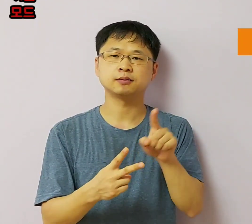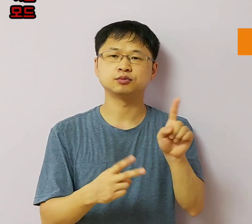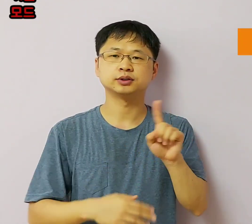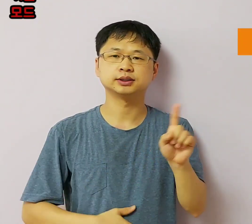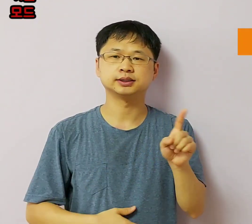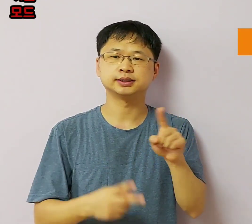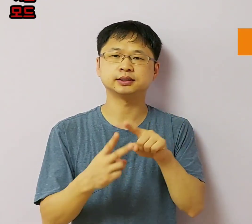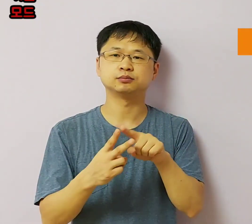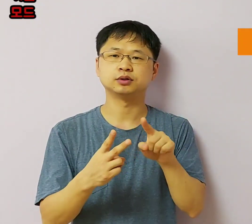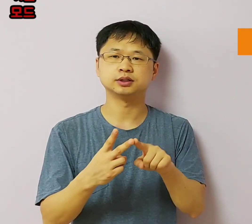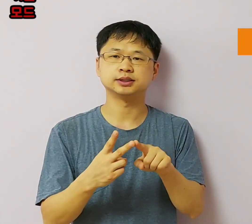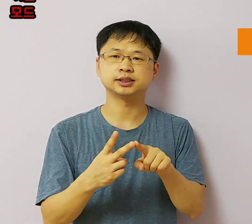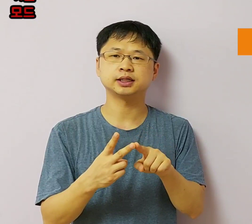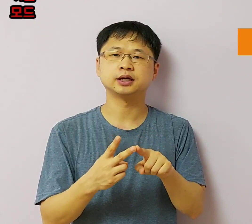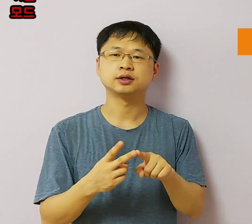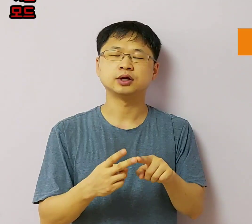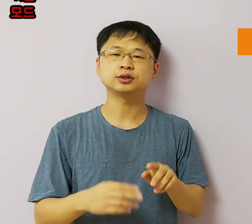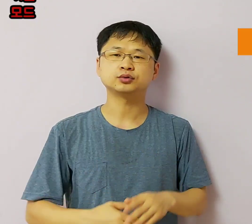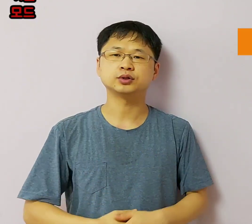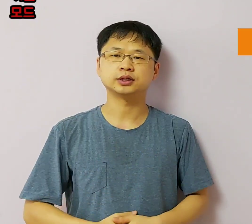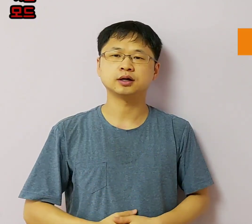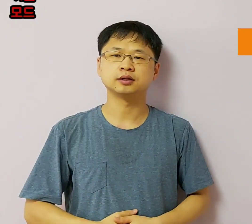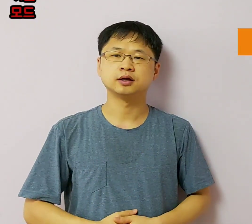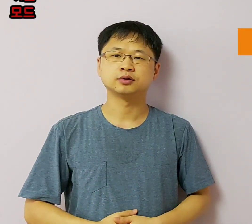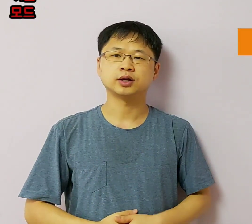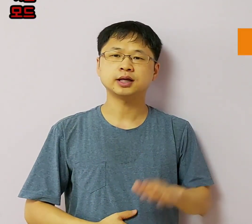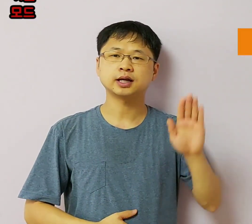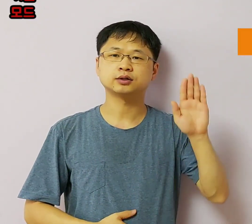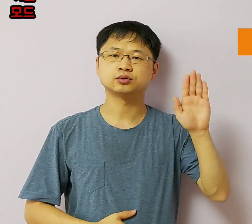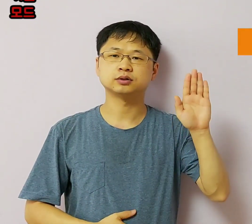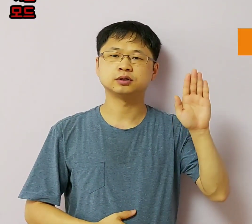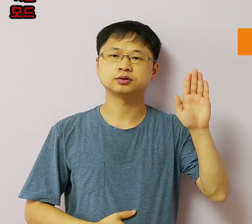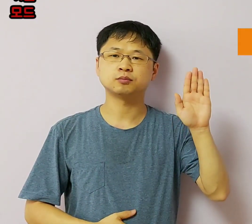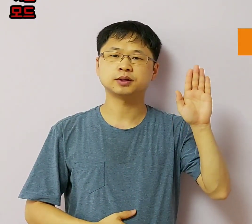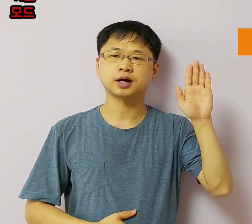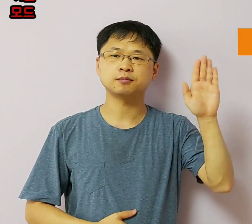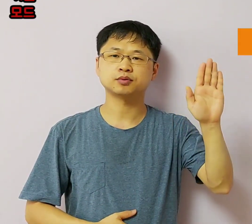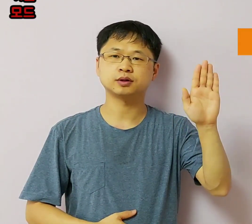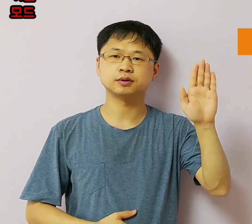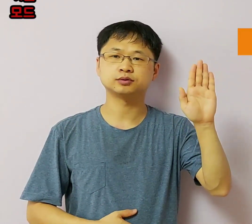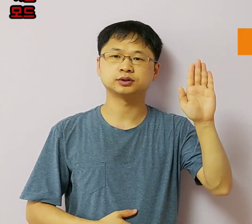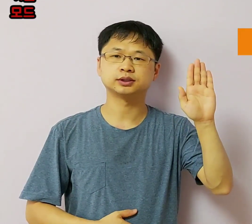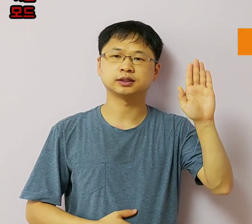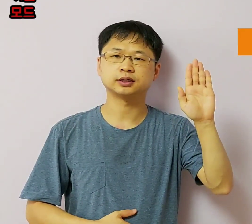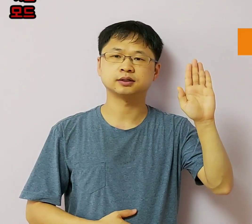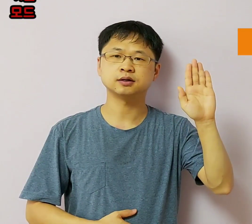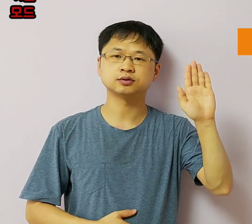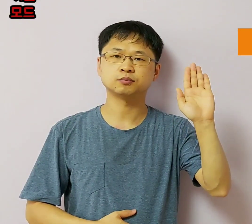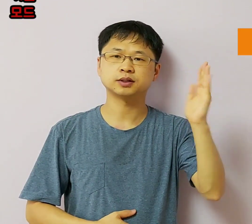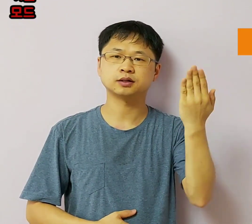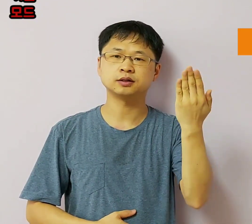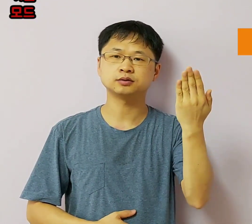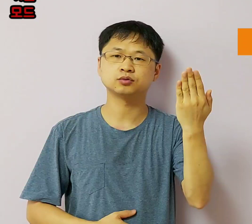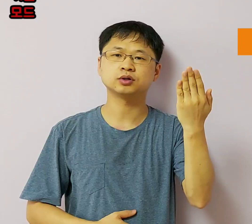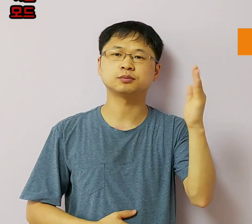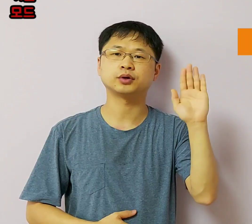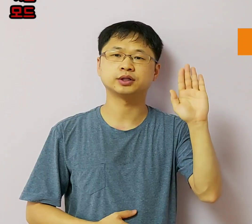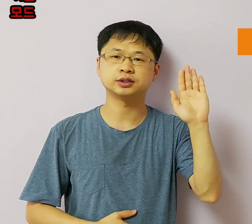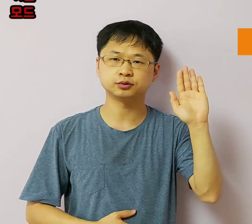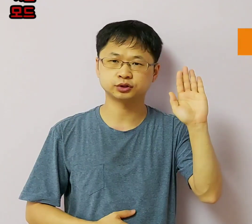무엇이든지입니다. 무엇이든지 뭐든지 될 수 있던 되다라는 수어는 손바닥 앞으로 내밀어 주신 상태에서 손바닥을 손등이 보이게 뒤집어